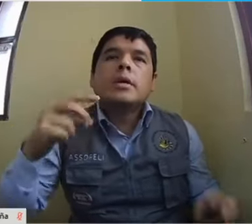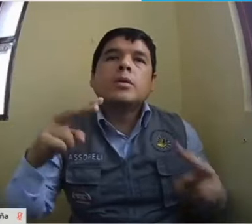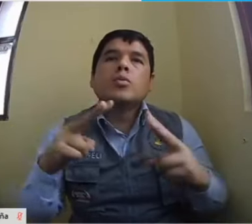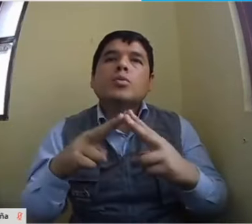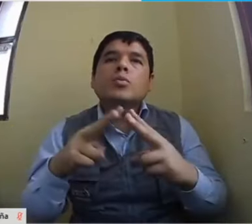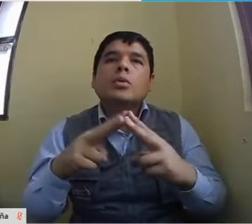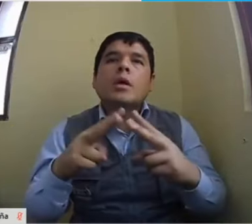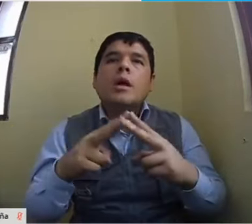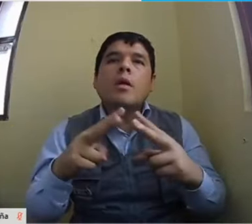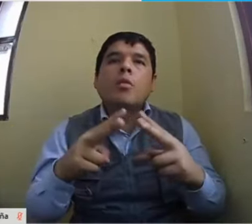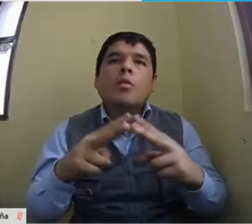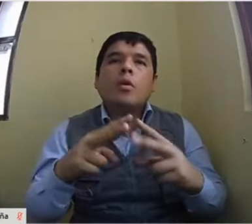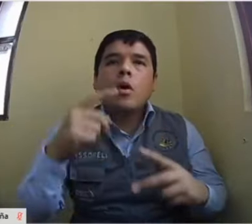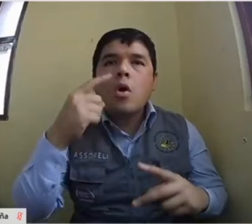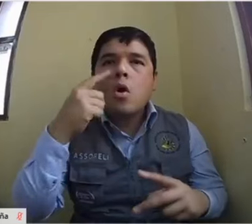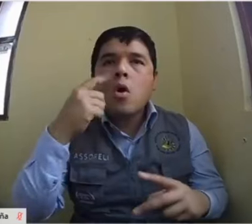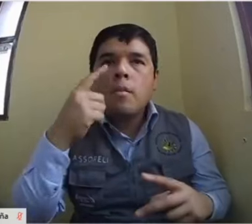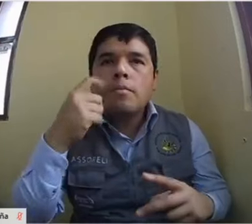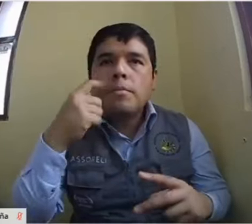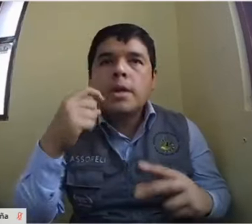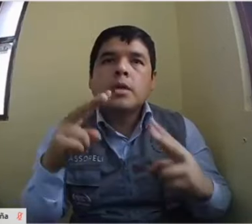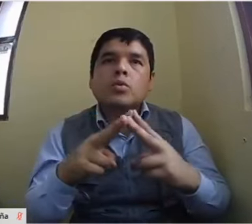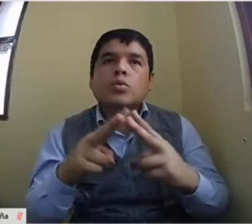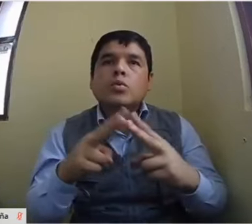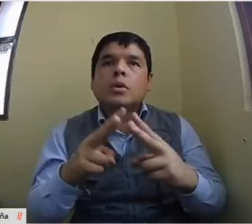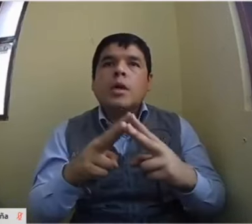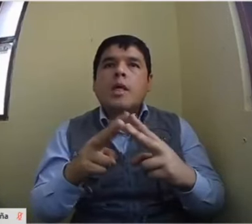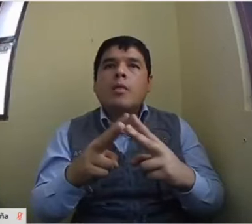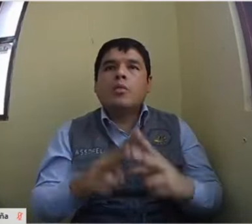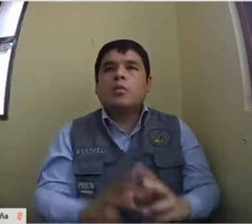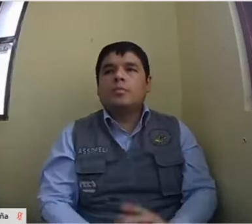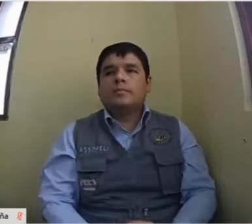Cuñado igual la seña de hombre y el mismo movimiento.